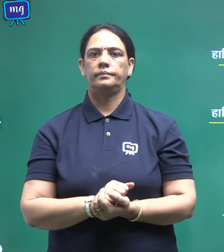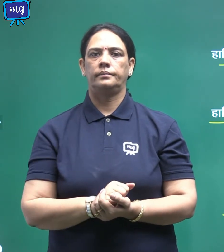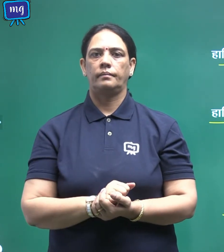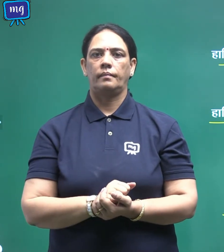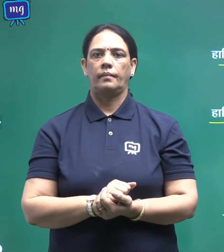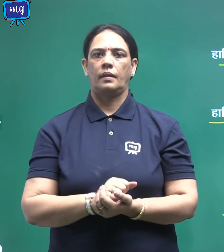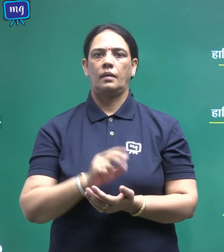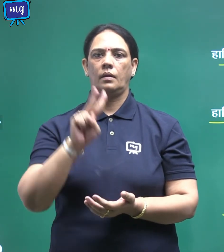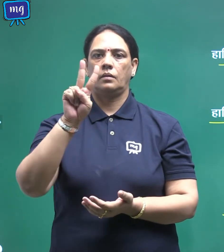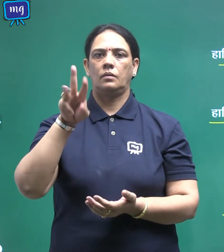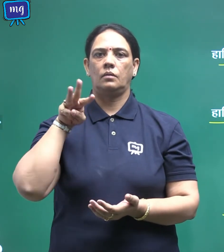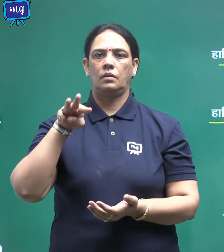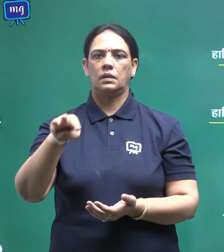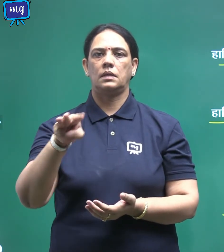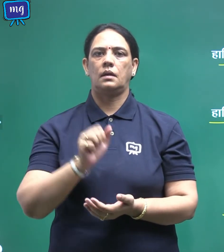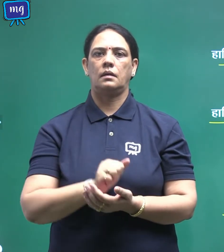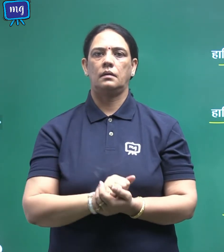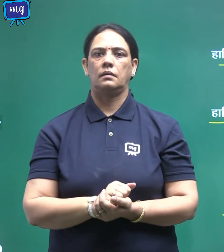2000